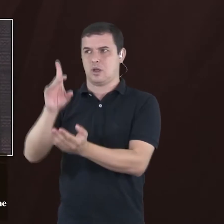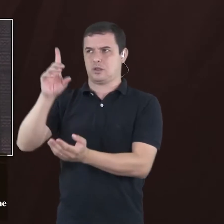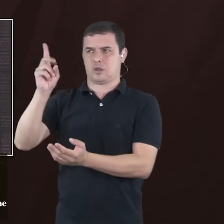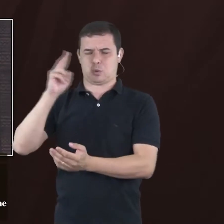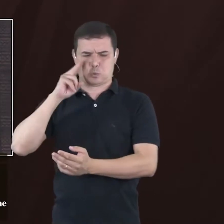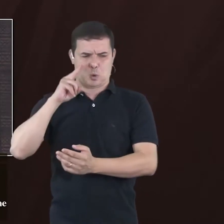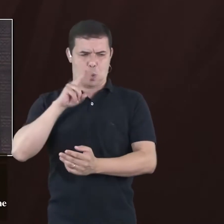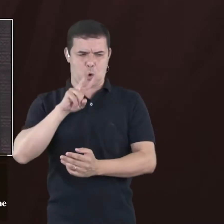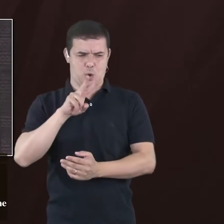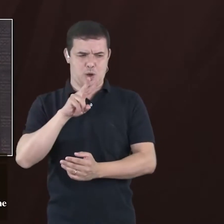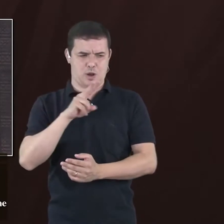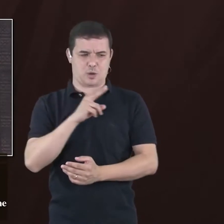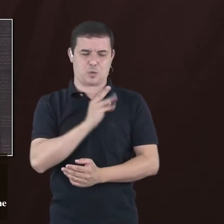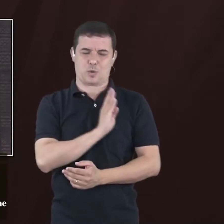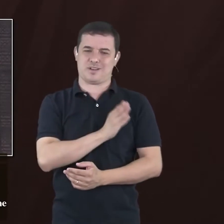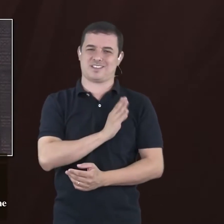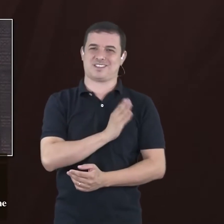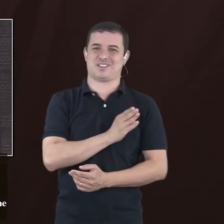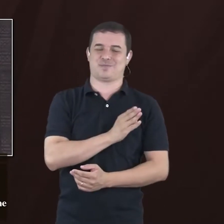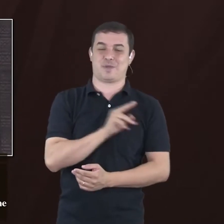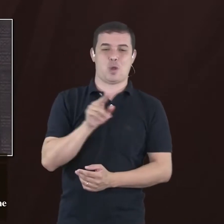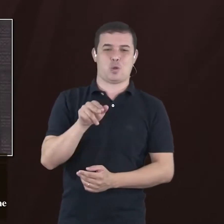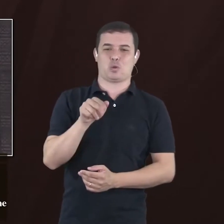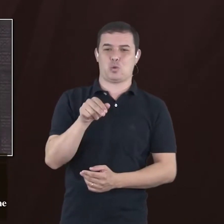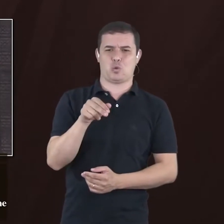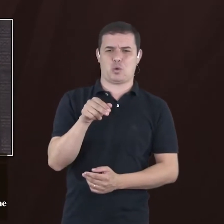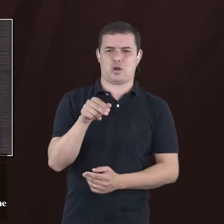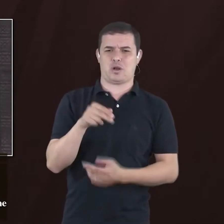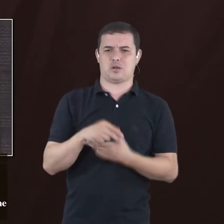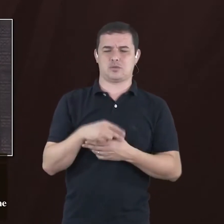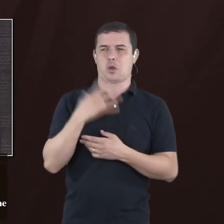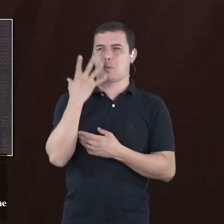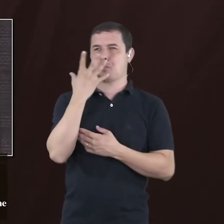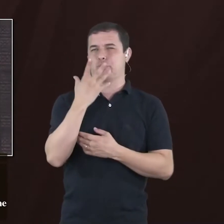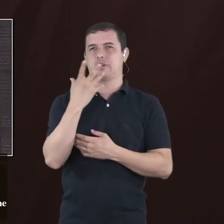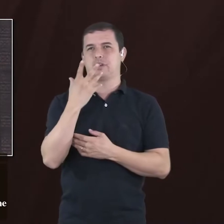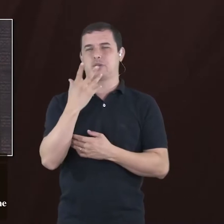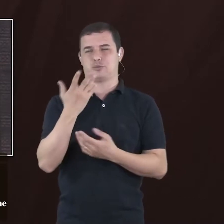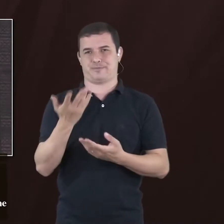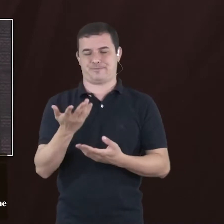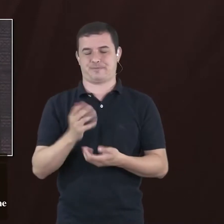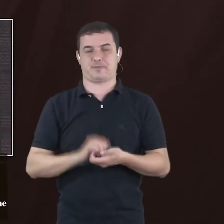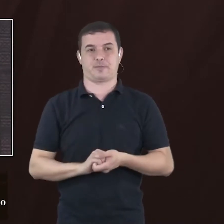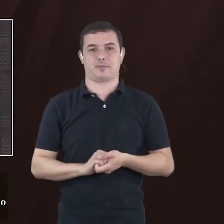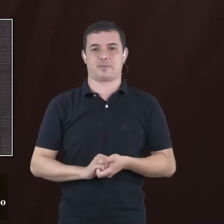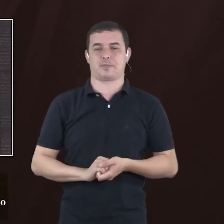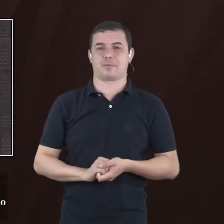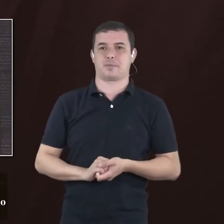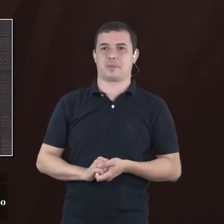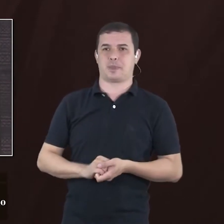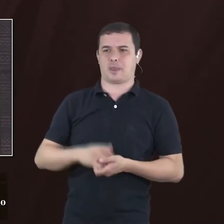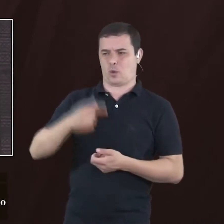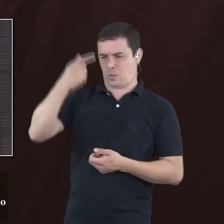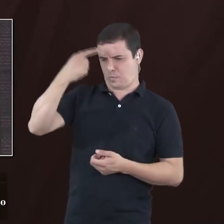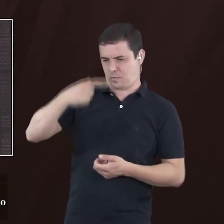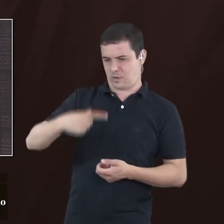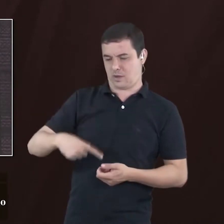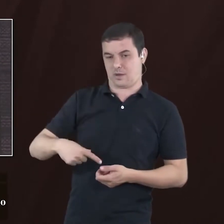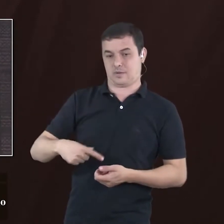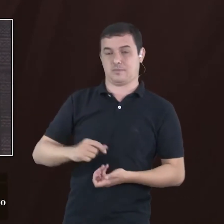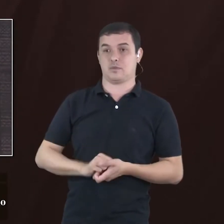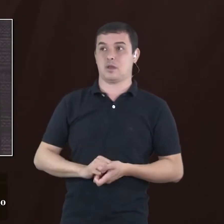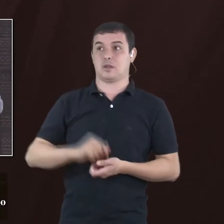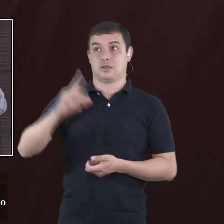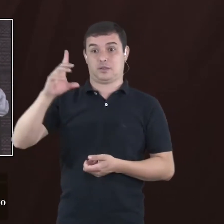homem. Esses digo que me pareciam ser alguma coisa, nada me acrescentaram. Antes, pelo contrário, quando viram o evangelho